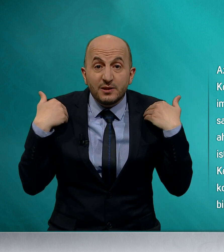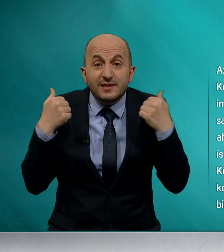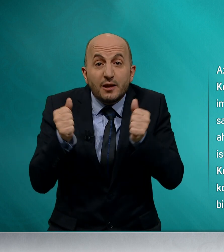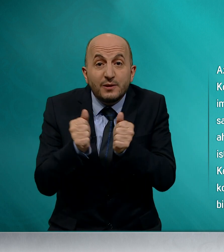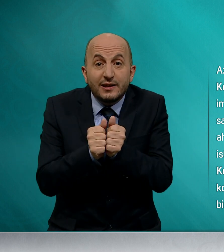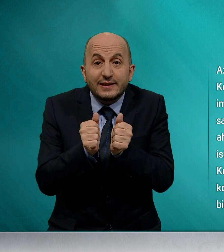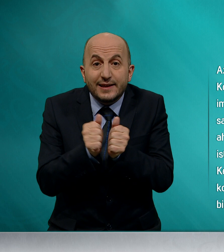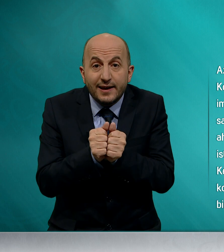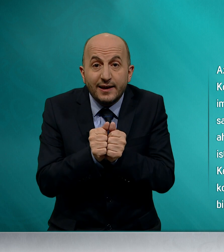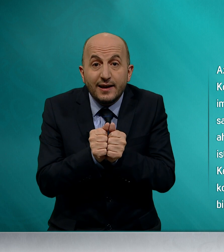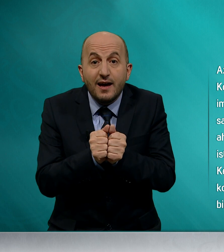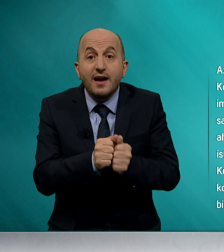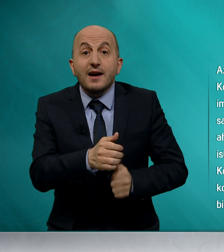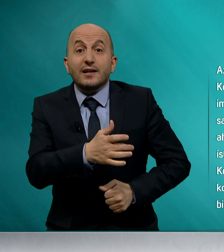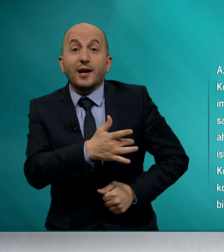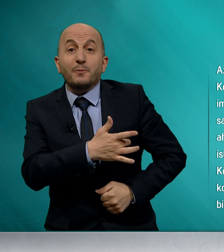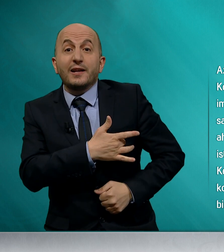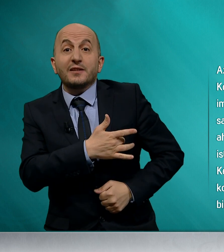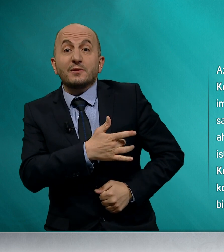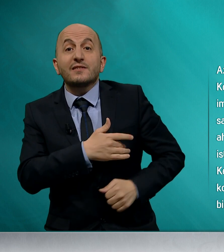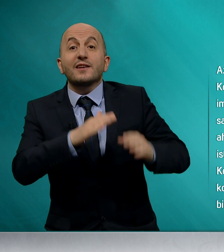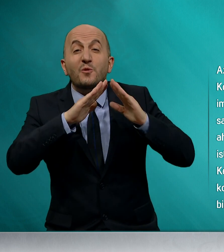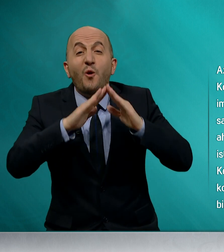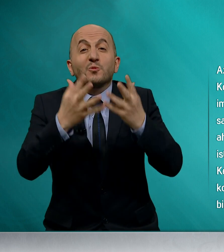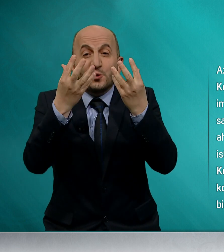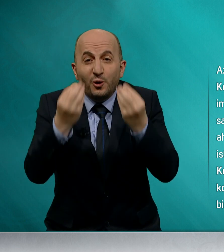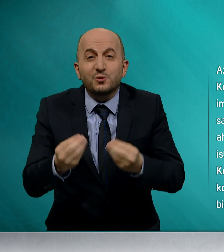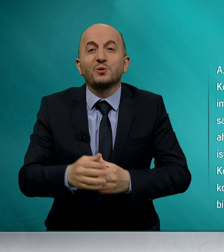Bedenlerimizle birlikte kalplerimiz de komşu olsun.